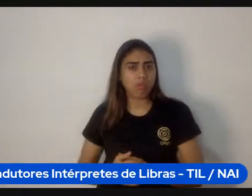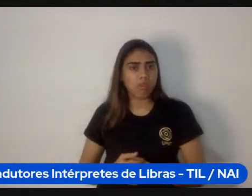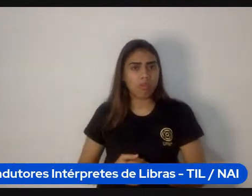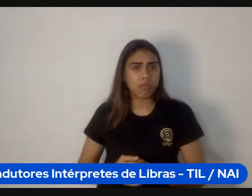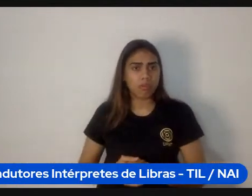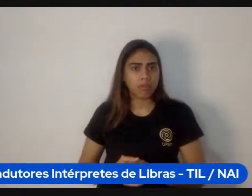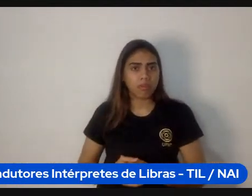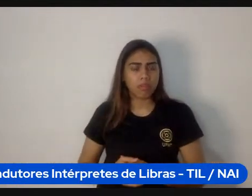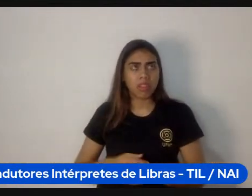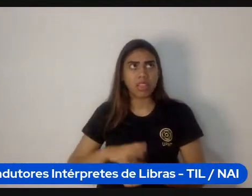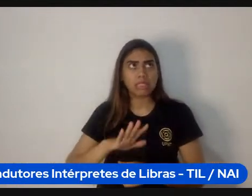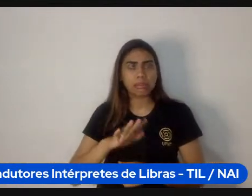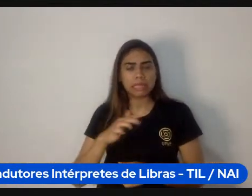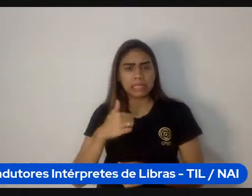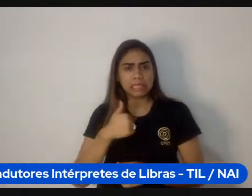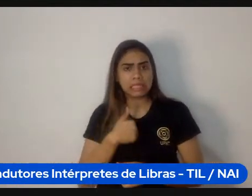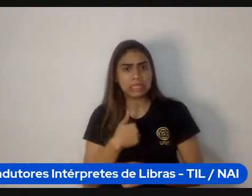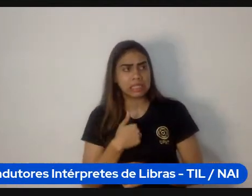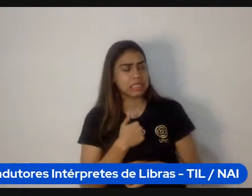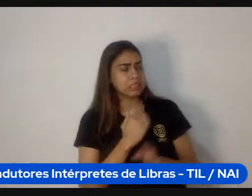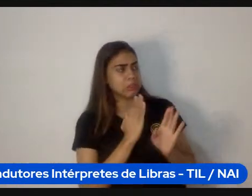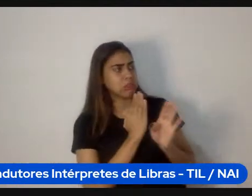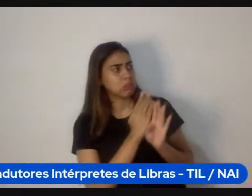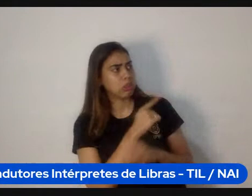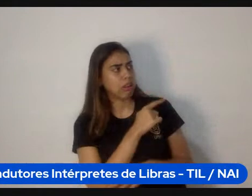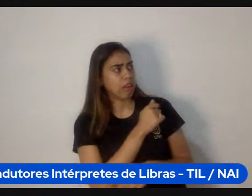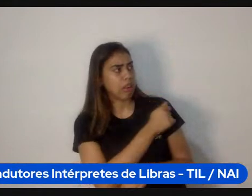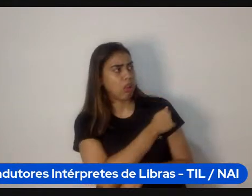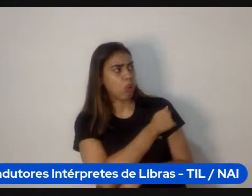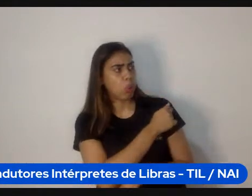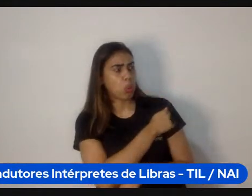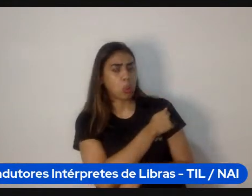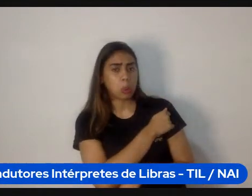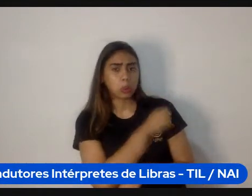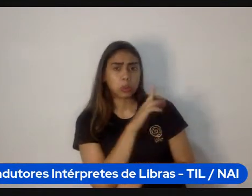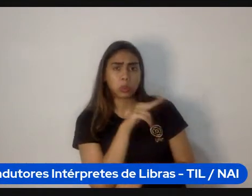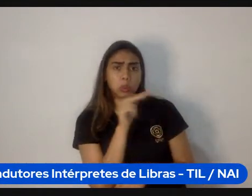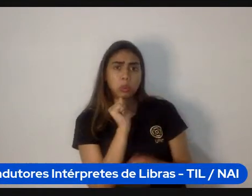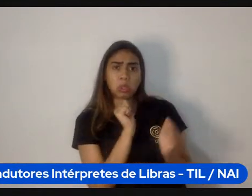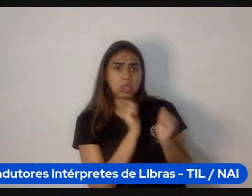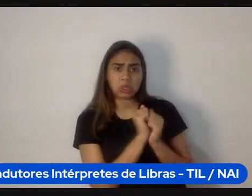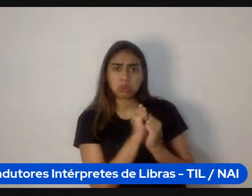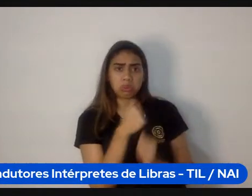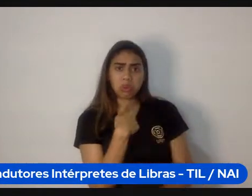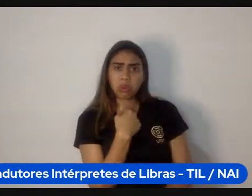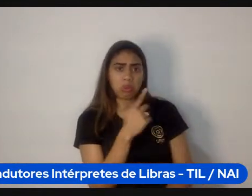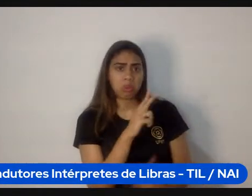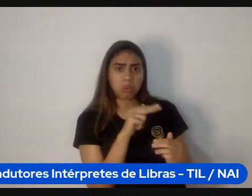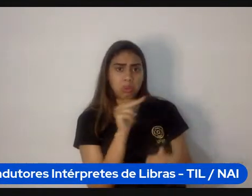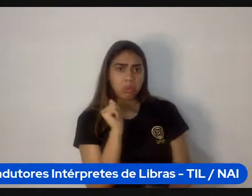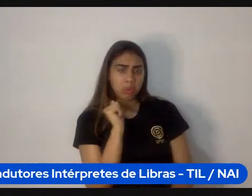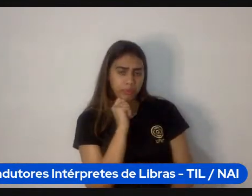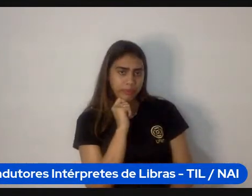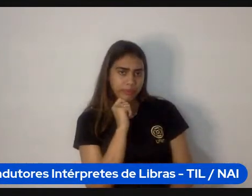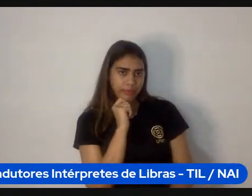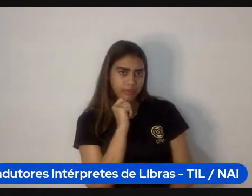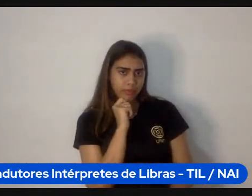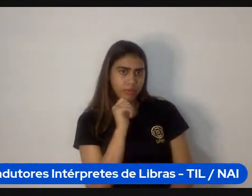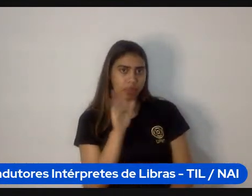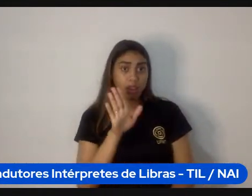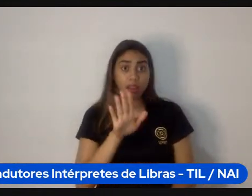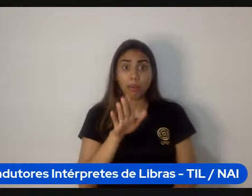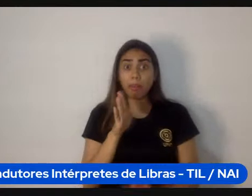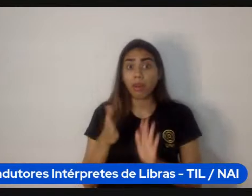atividade com ele. E a proposta era dinâmica do origami.